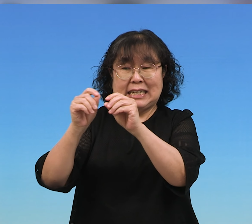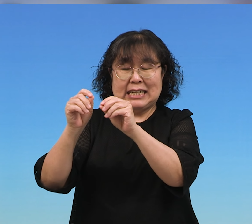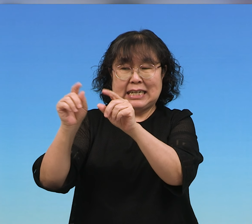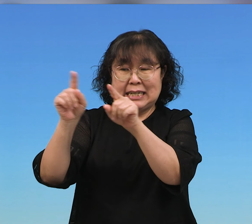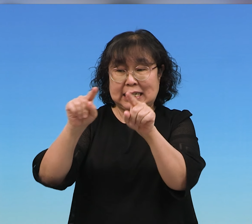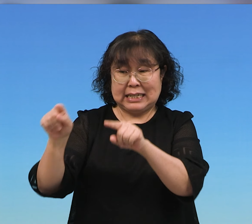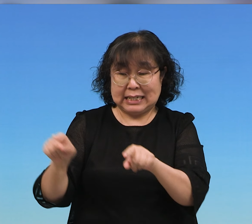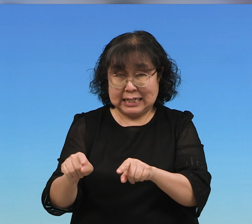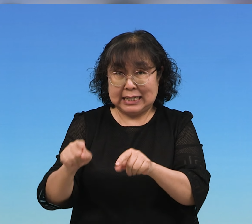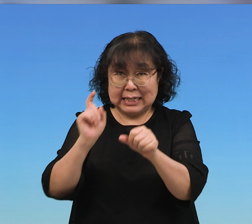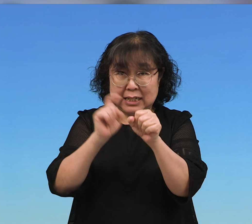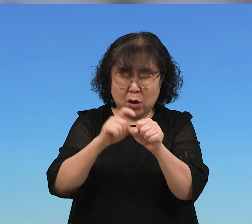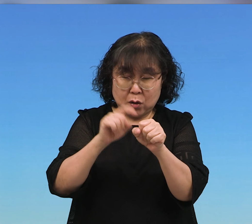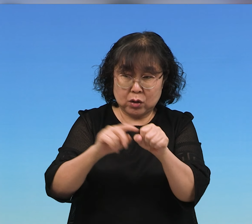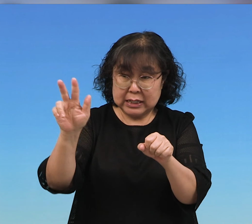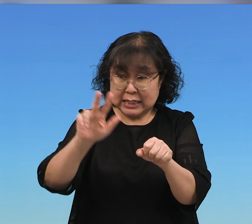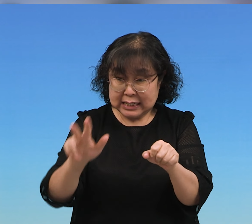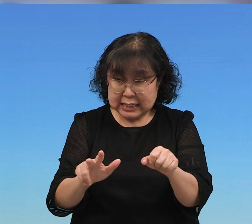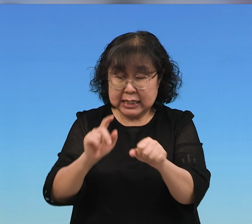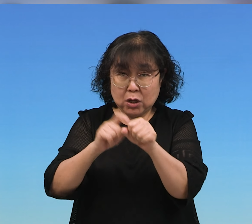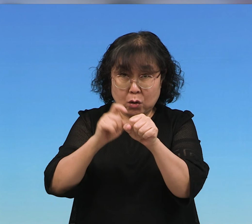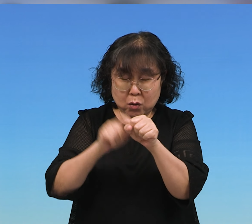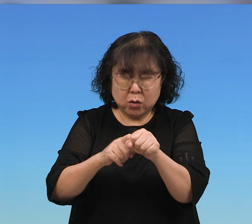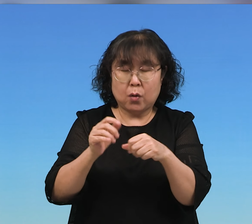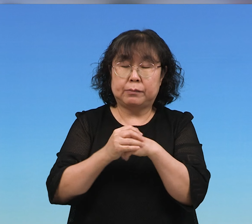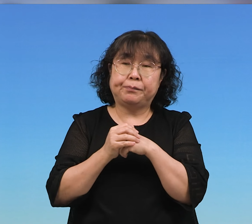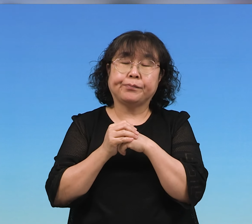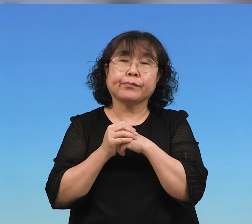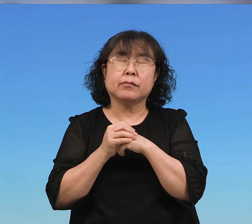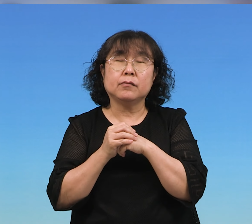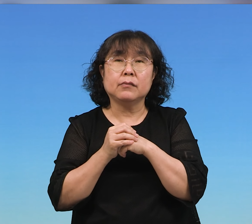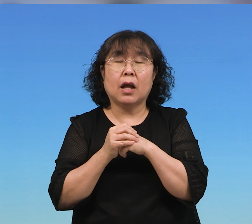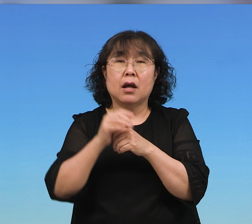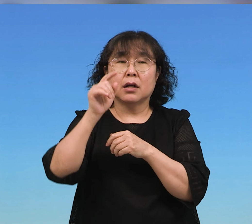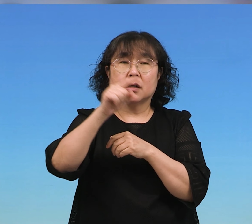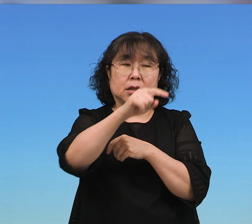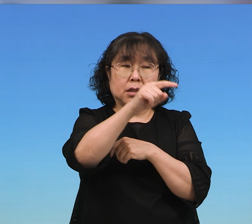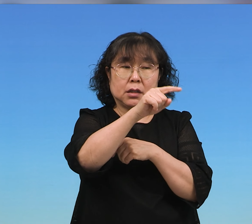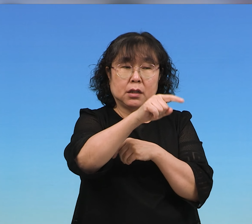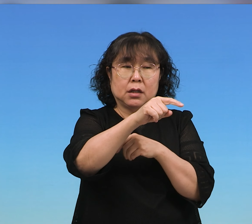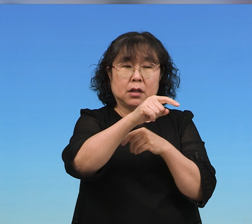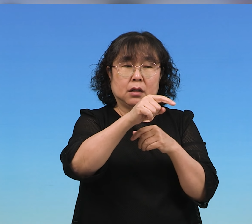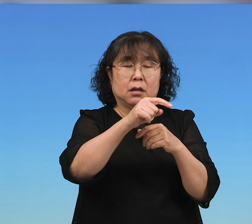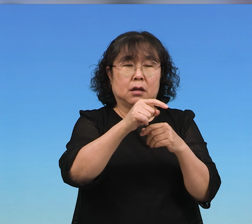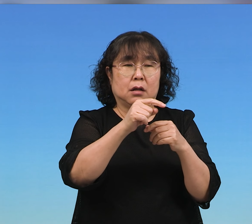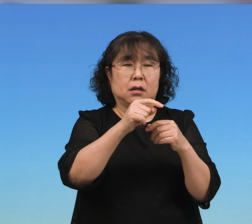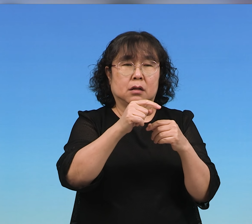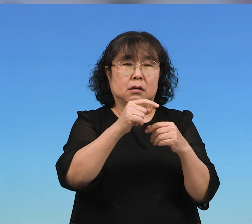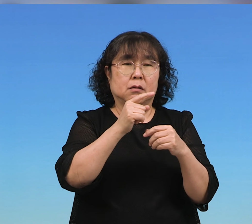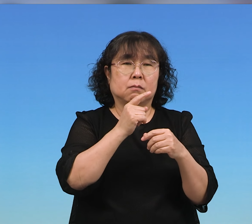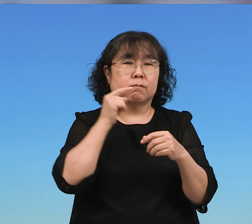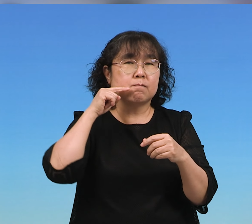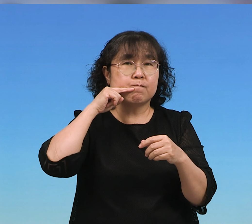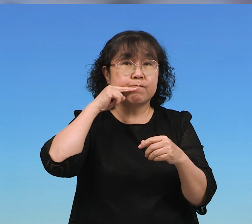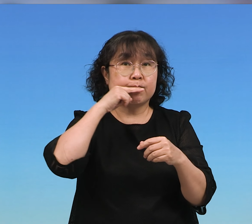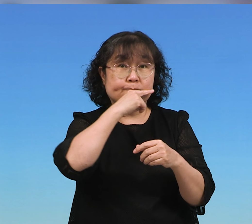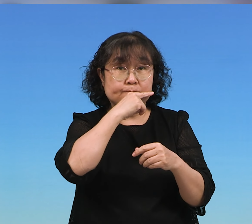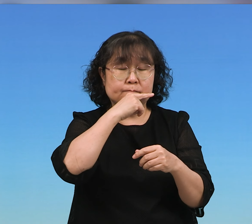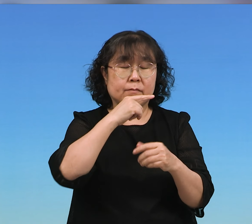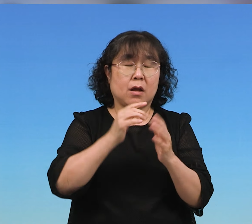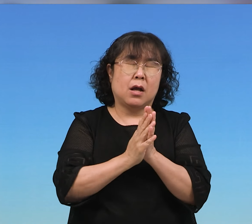지정학적으로도 소련과 옛날에 구소련과 군사적인 경쟁을 벌일 때 바로 그 코앞에다가 그 알래스카에